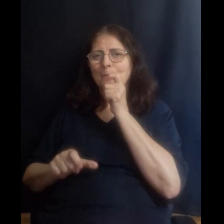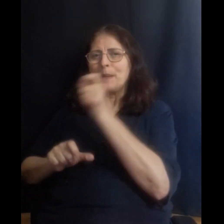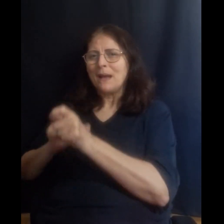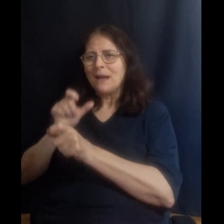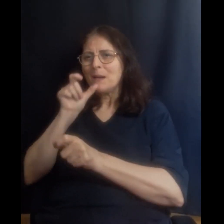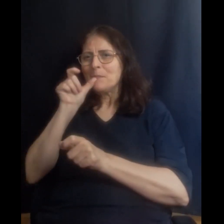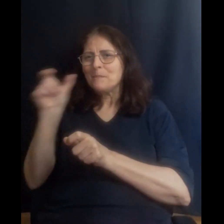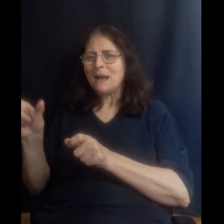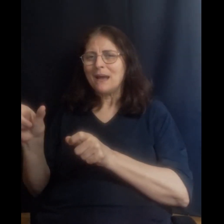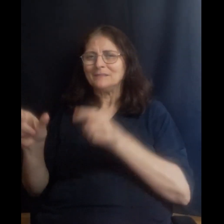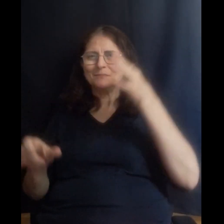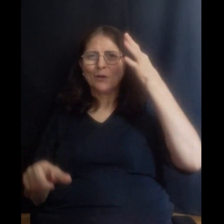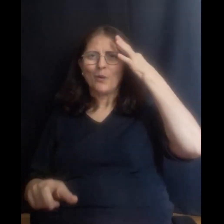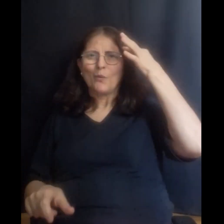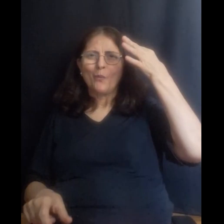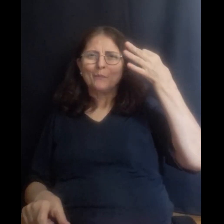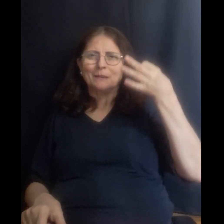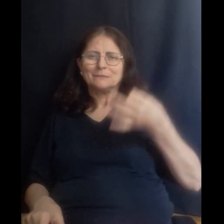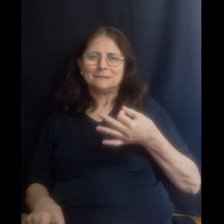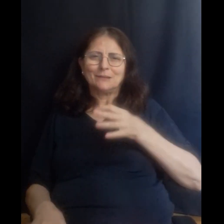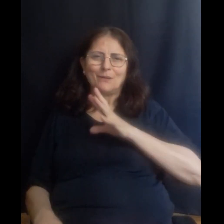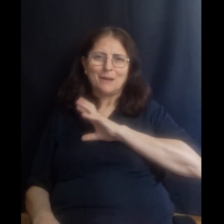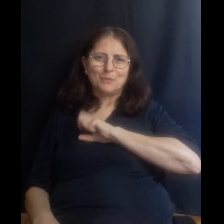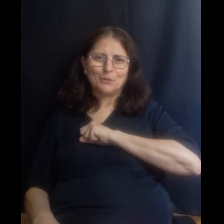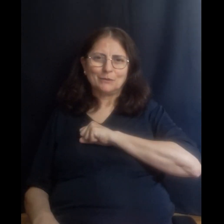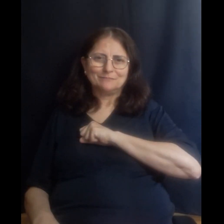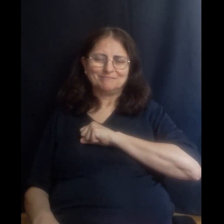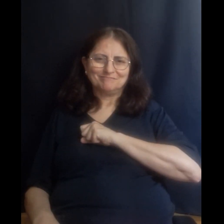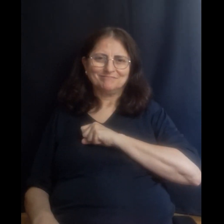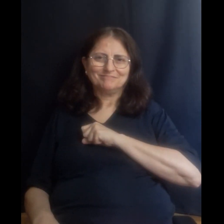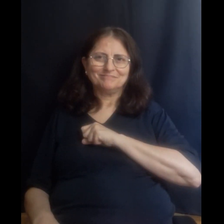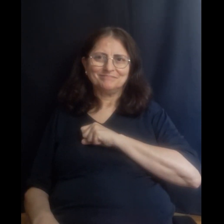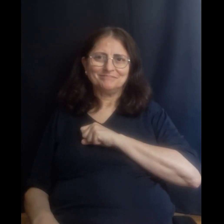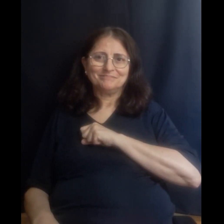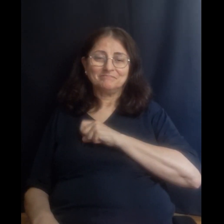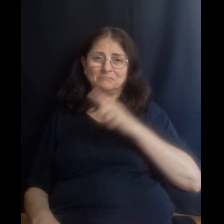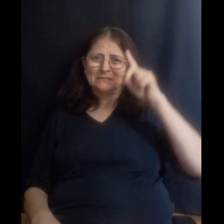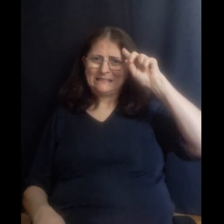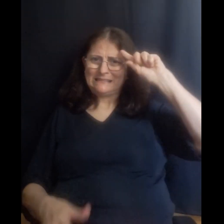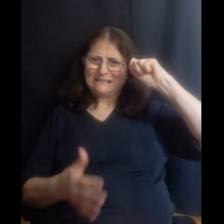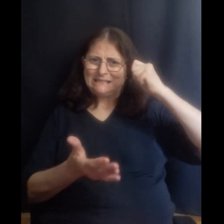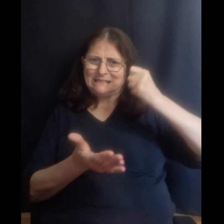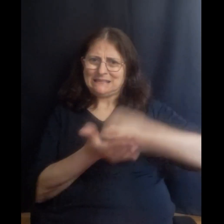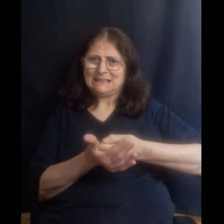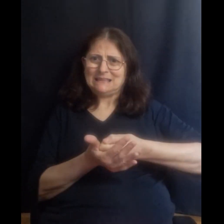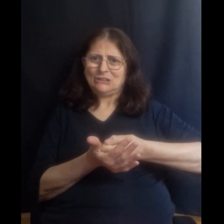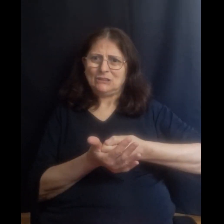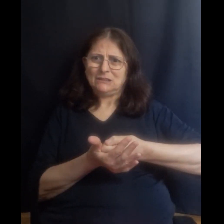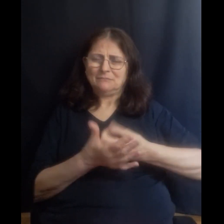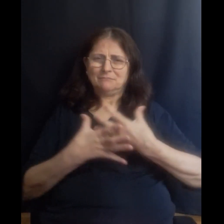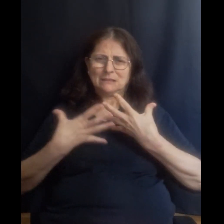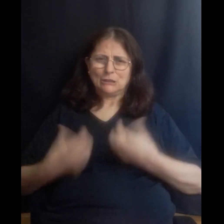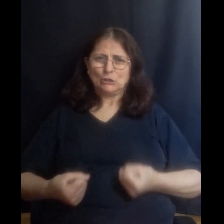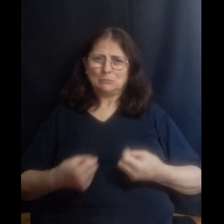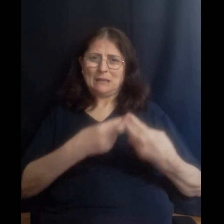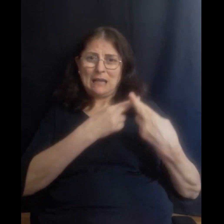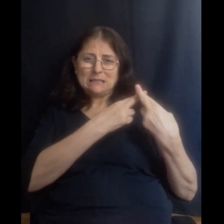palavras certas, cheias de compreensão e amor. Tomar decisões,